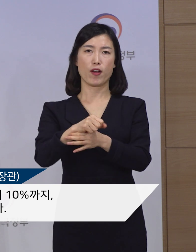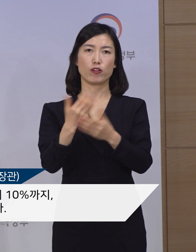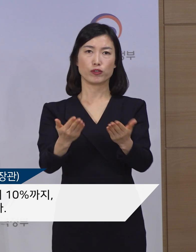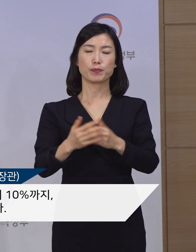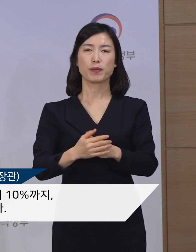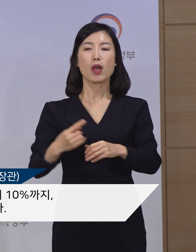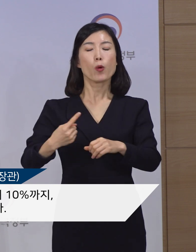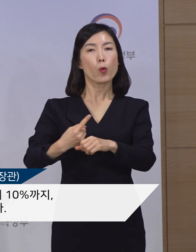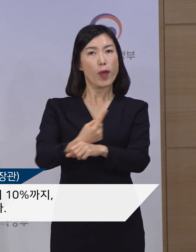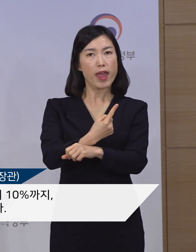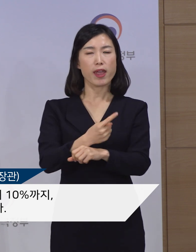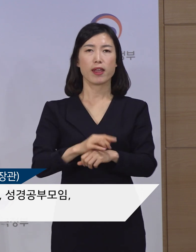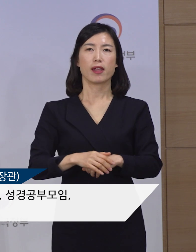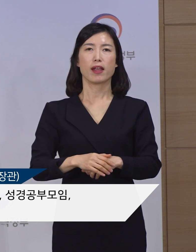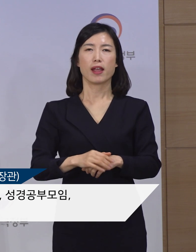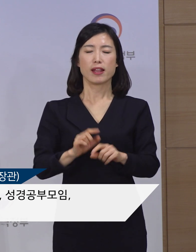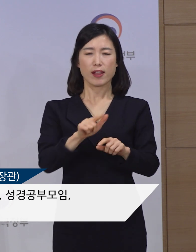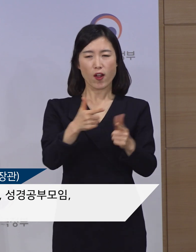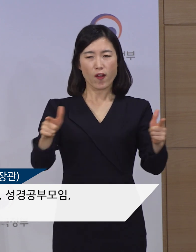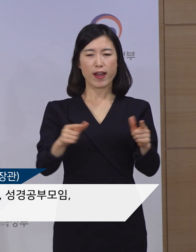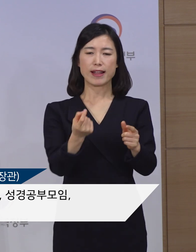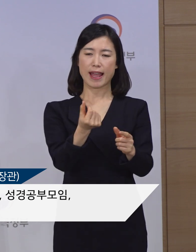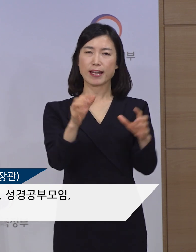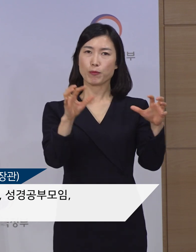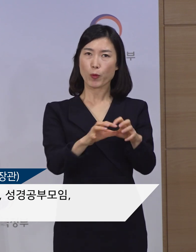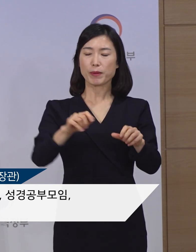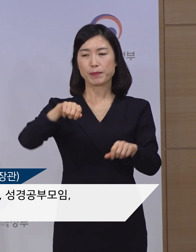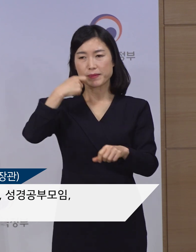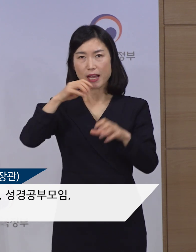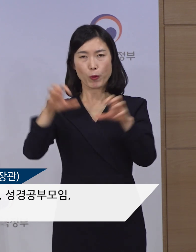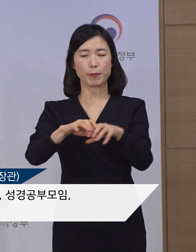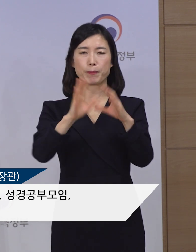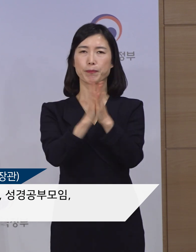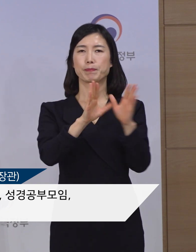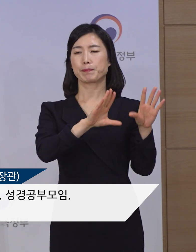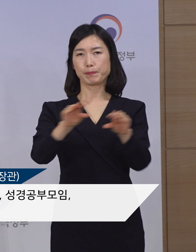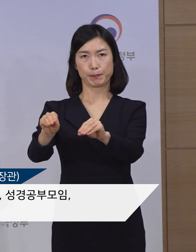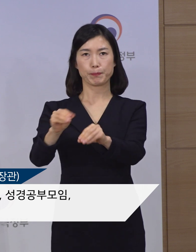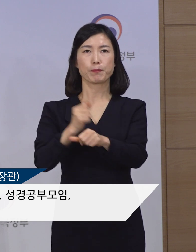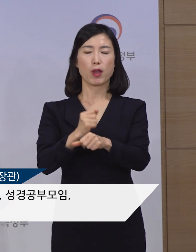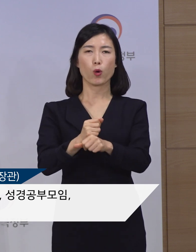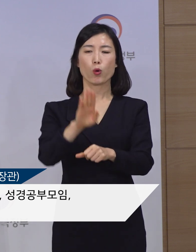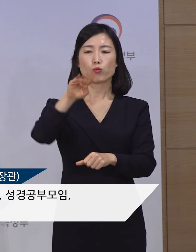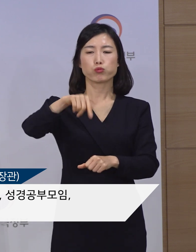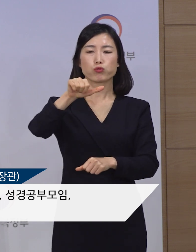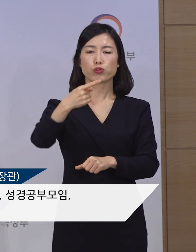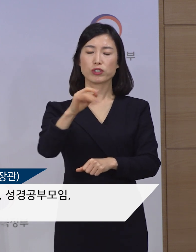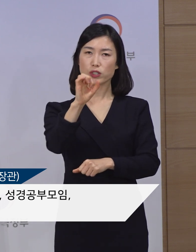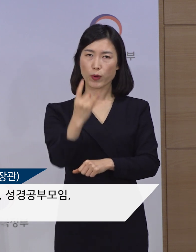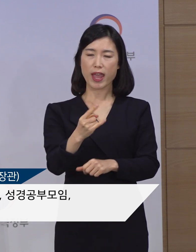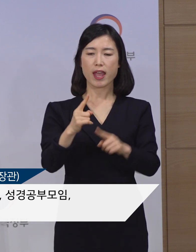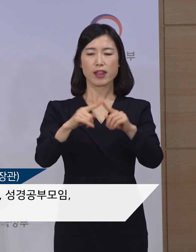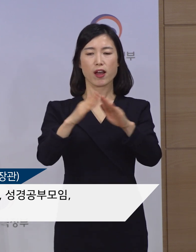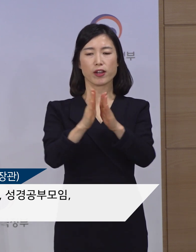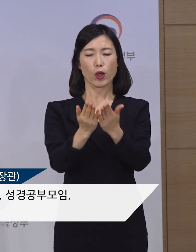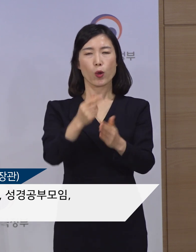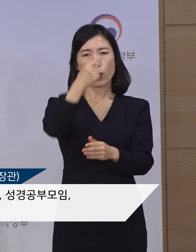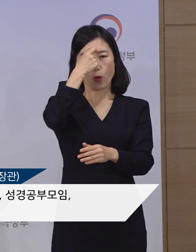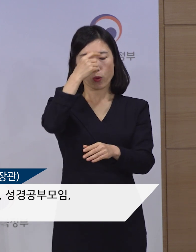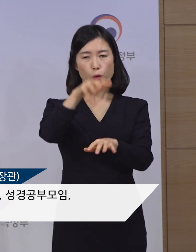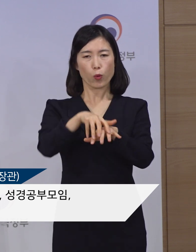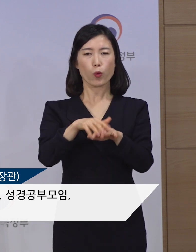20%까지 대면을 허용합니다. 이외에 모든 소모임과 식사는 금지되며